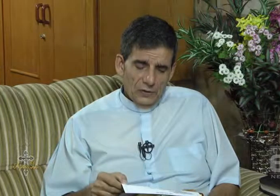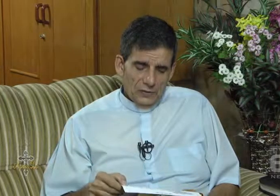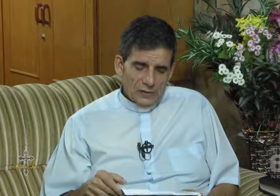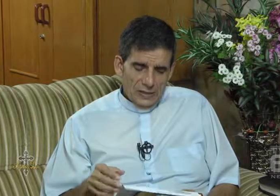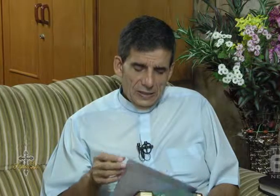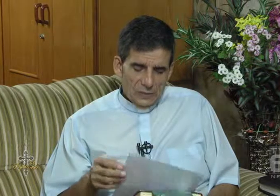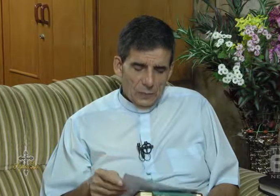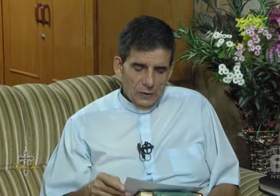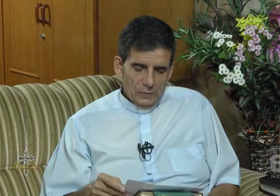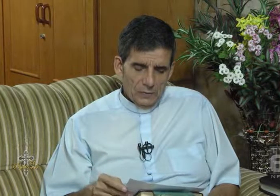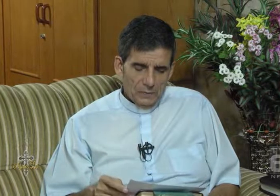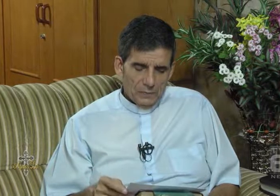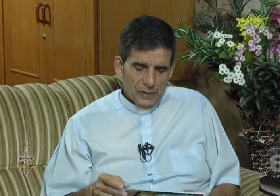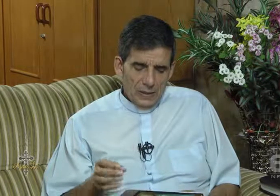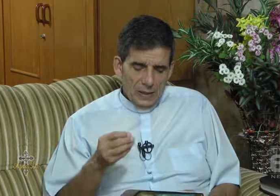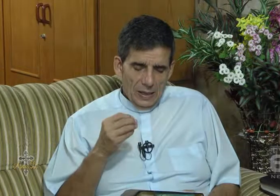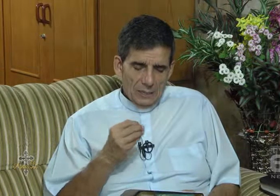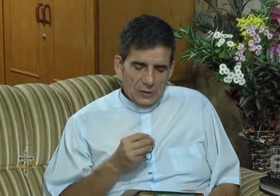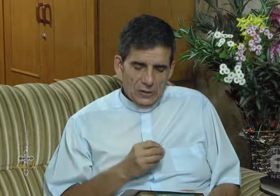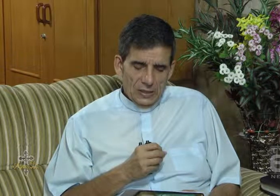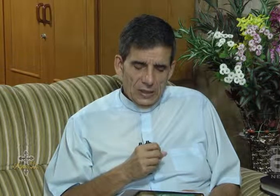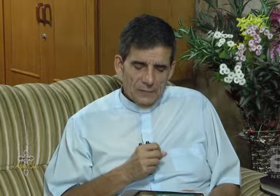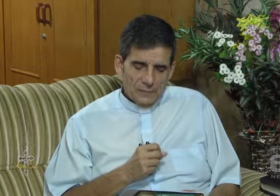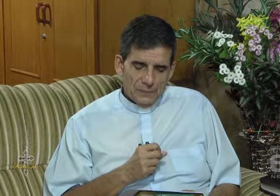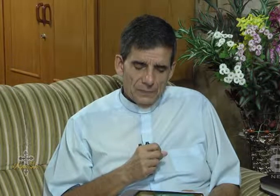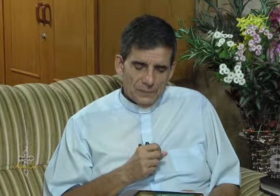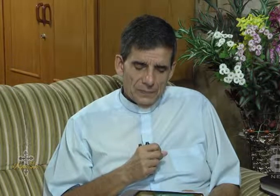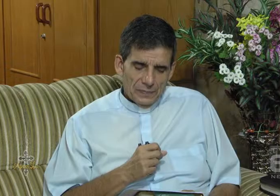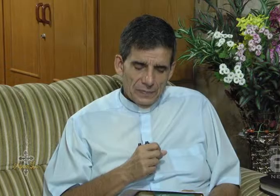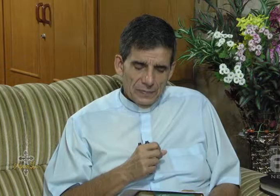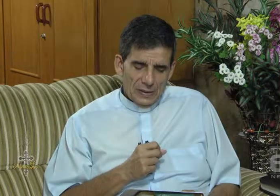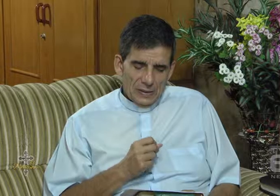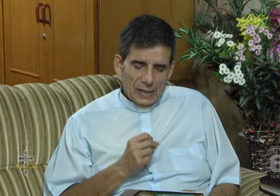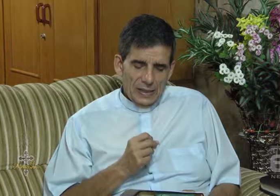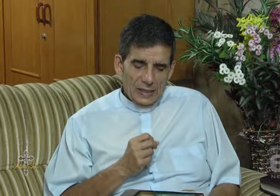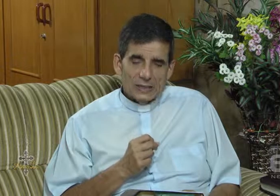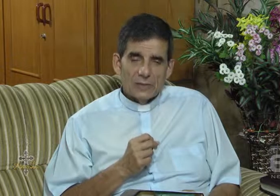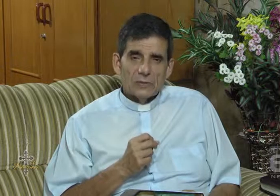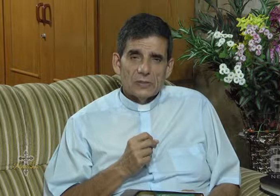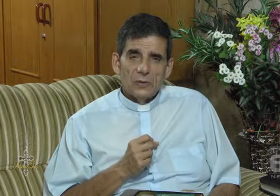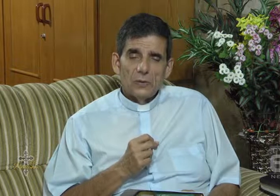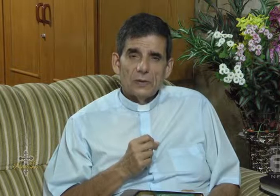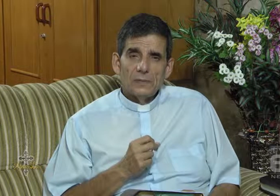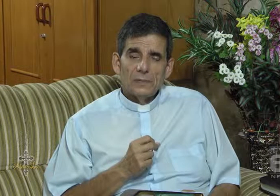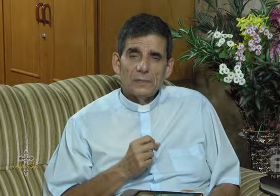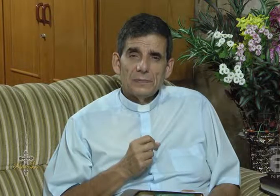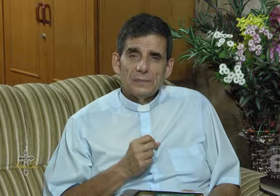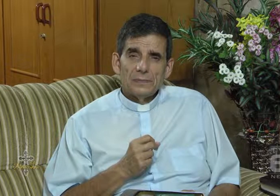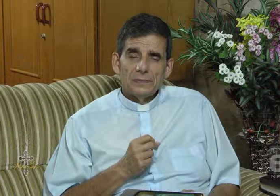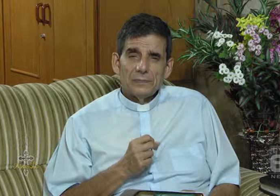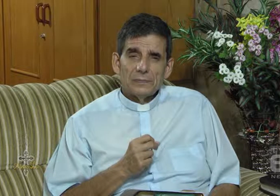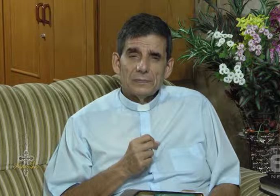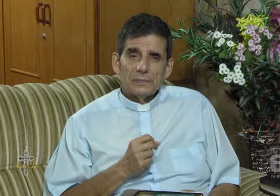Eu convido a você nesse momento a meditar. Dai graça ao Senhor.